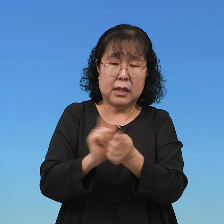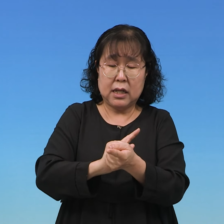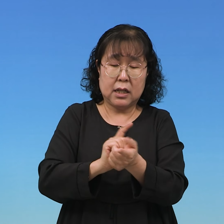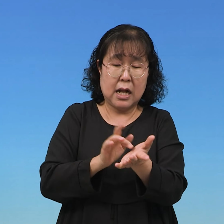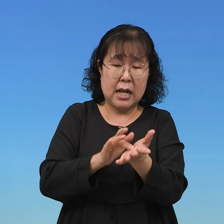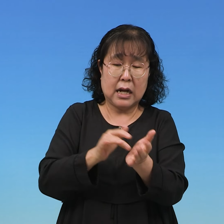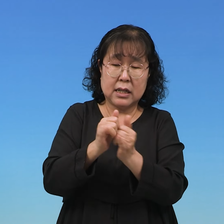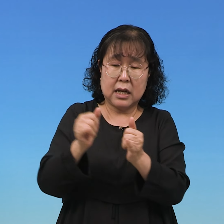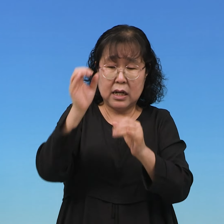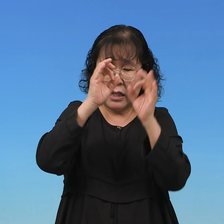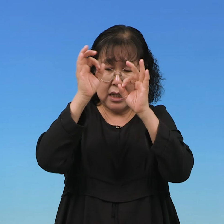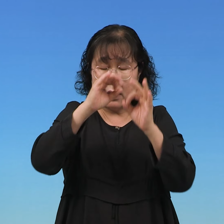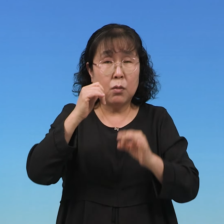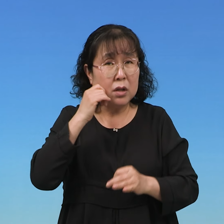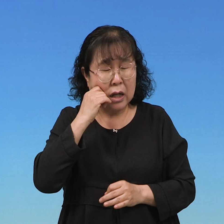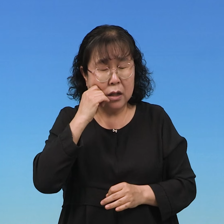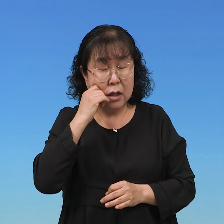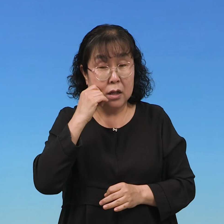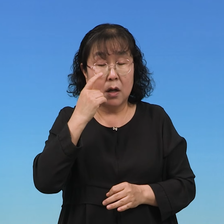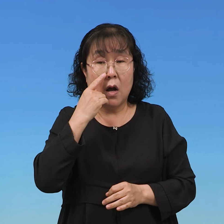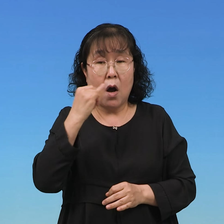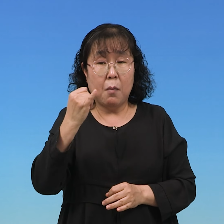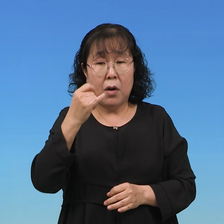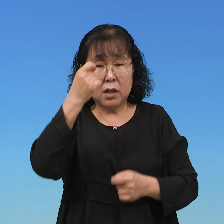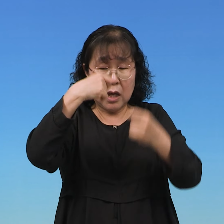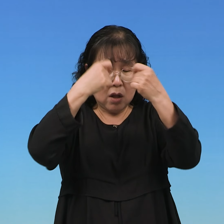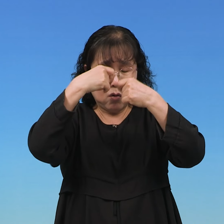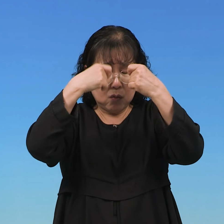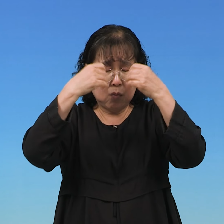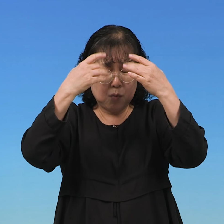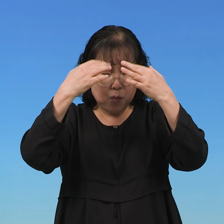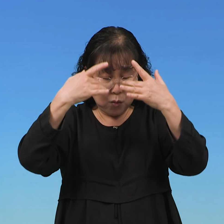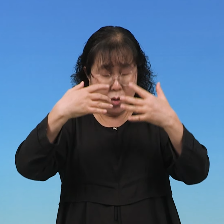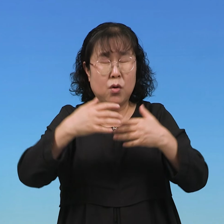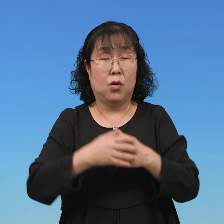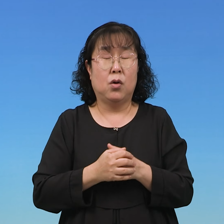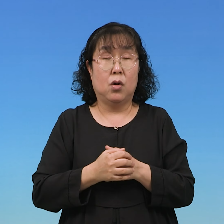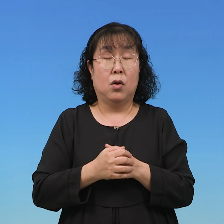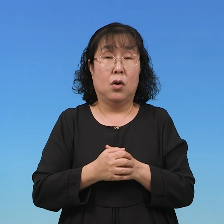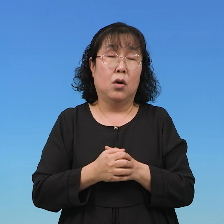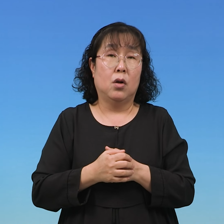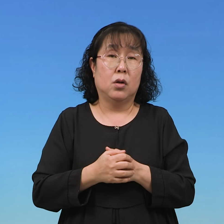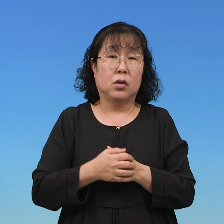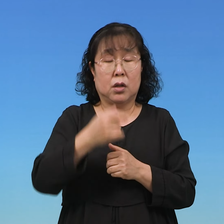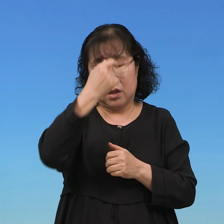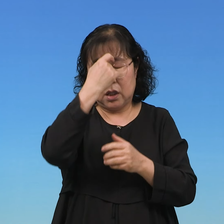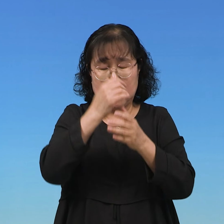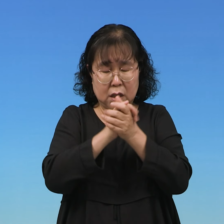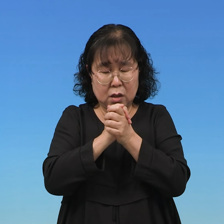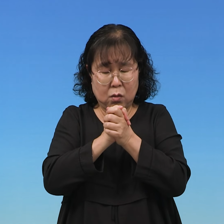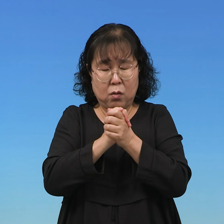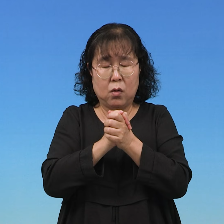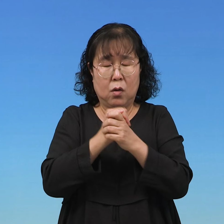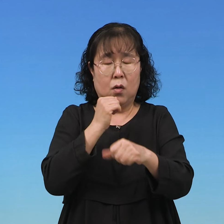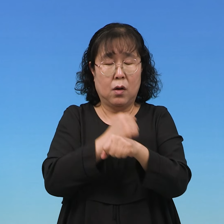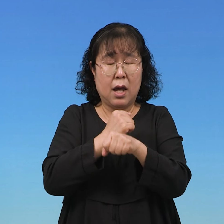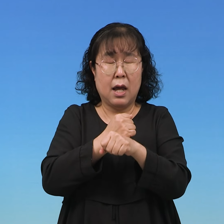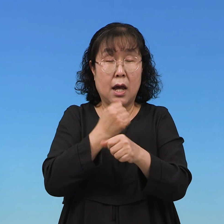그 어머니의 눈물, 이찬수 목사님 기도 응답이 잘 되니까 무조건 부탁 좀 드려봐라.